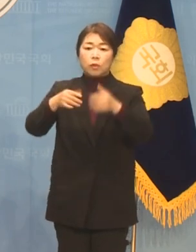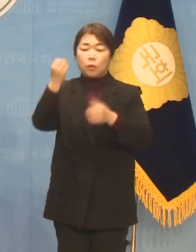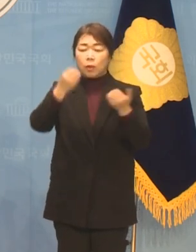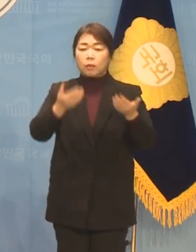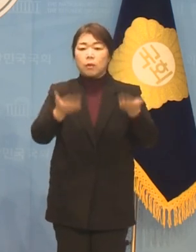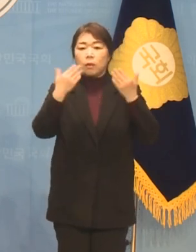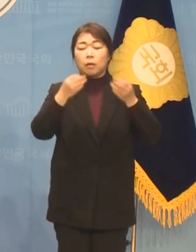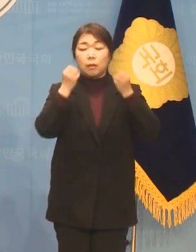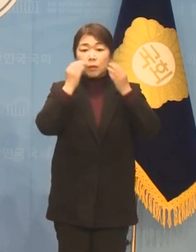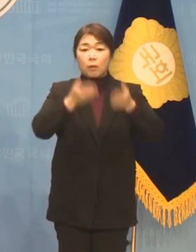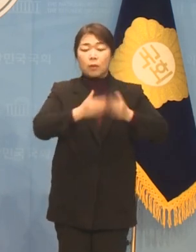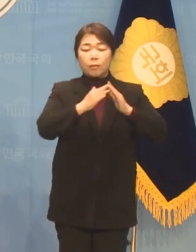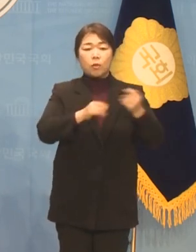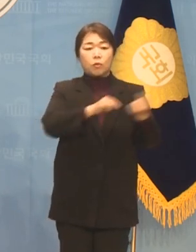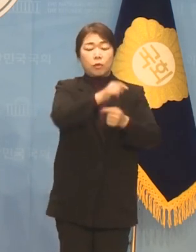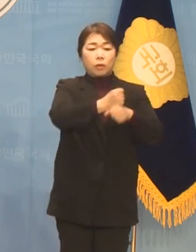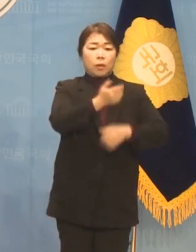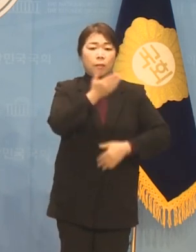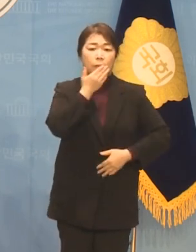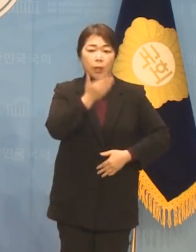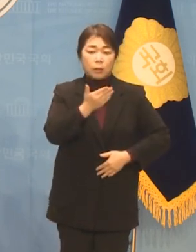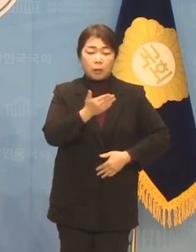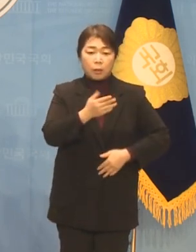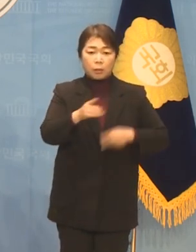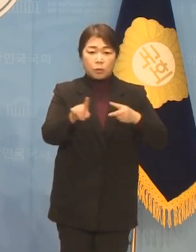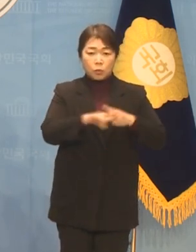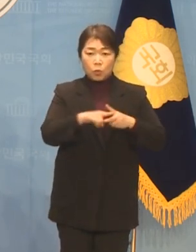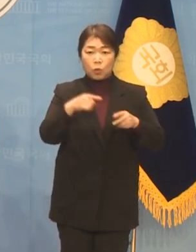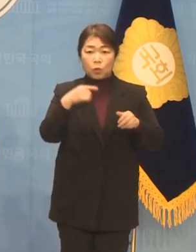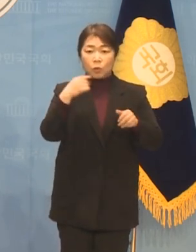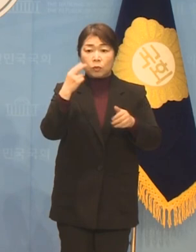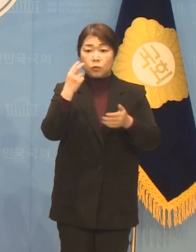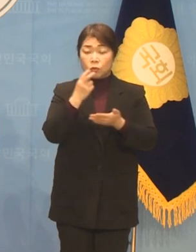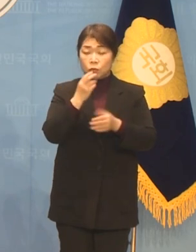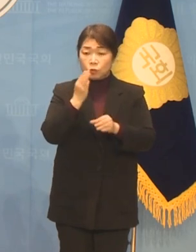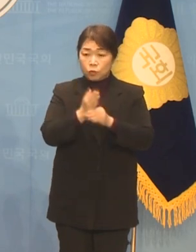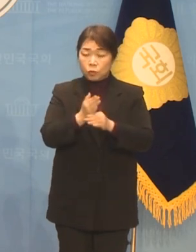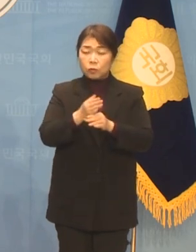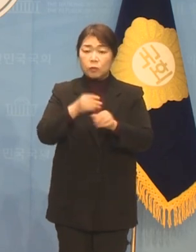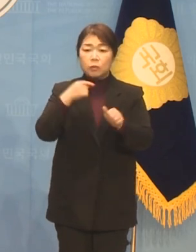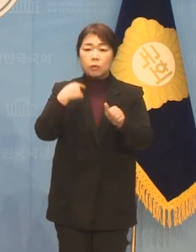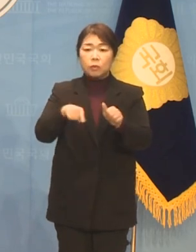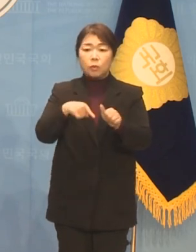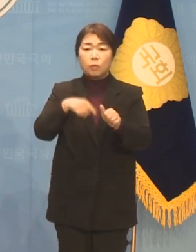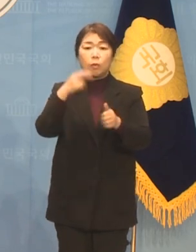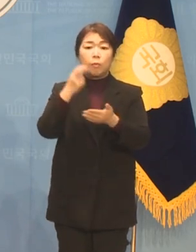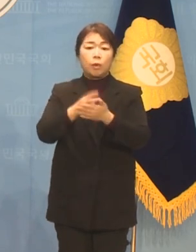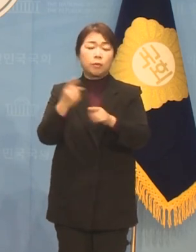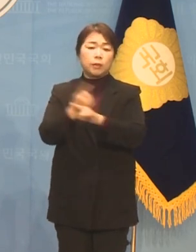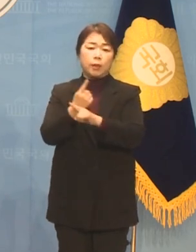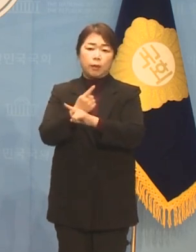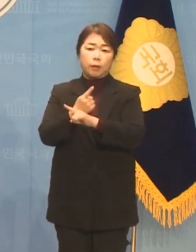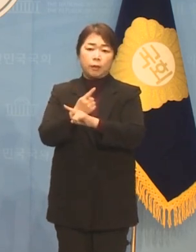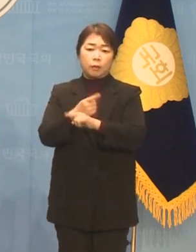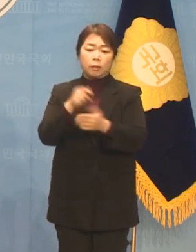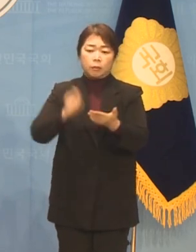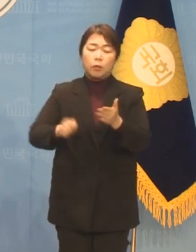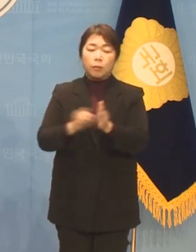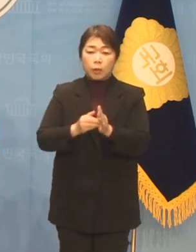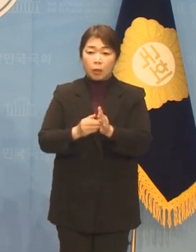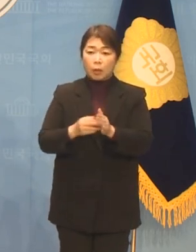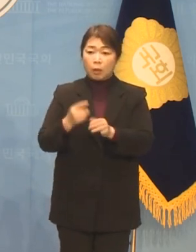운영할 수 있는 근거를 담은 초중등교육법 시행령 개정안이 국무회의를 통과했습니다. 당장